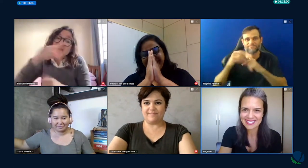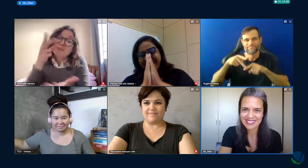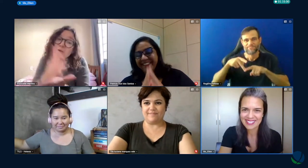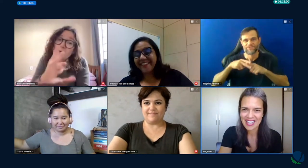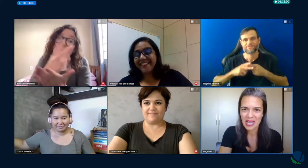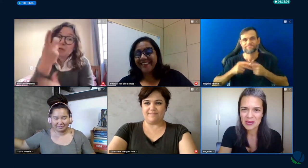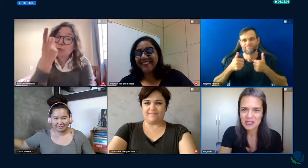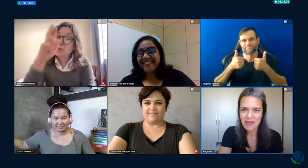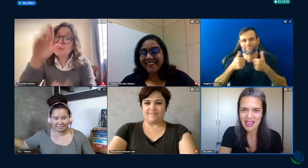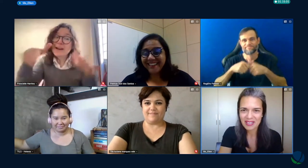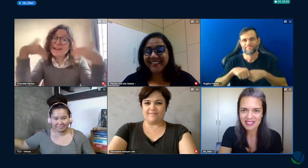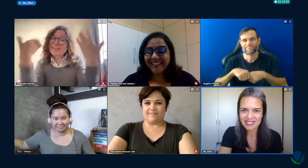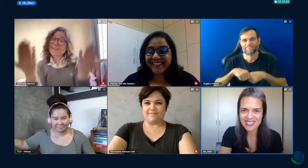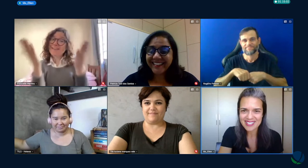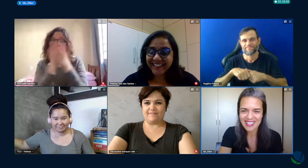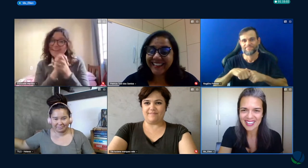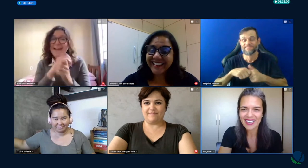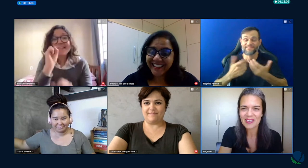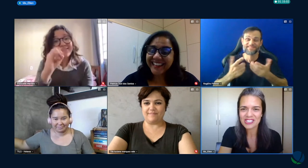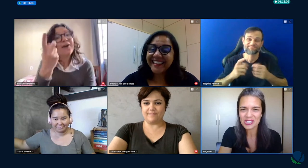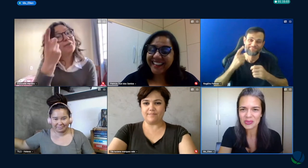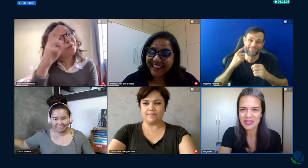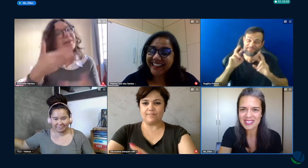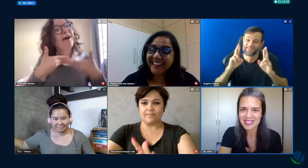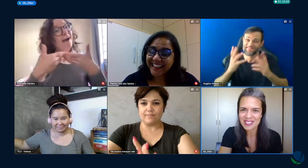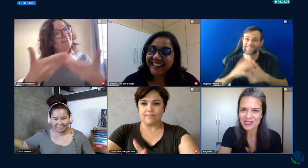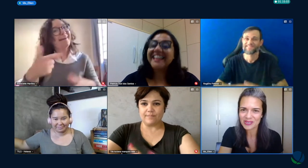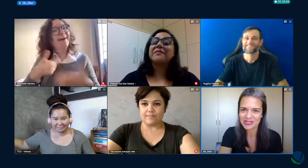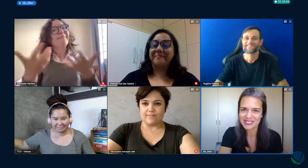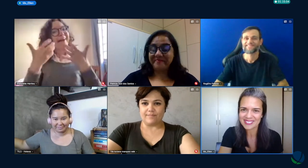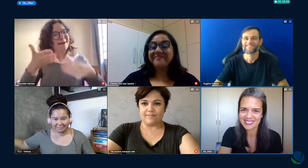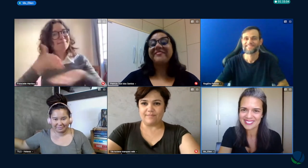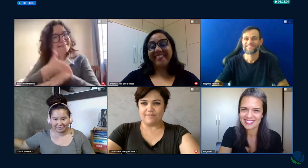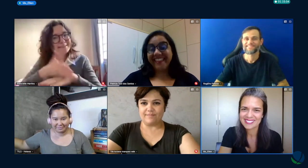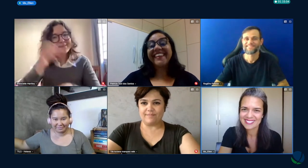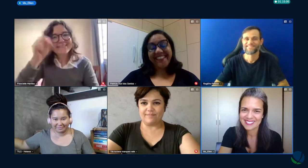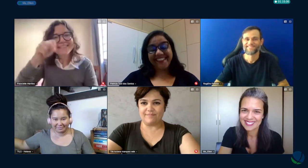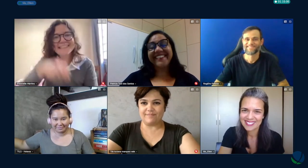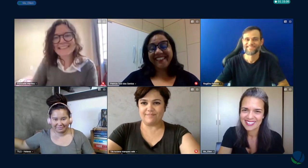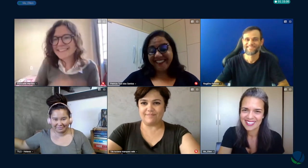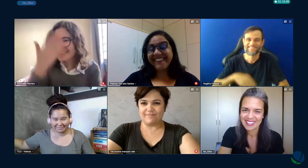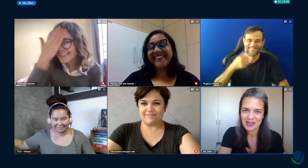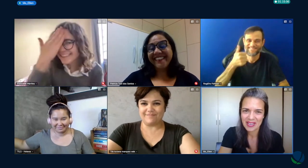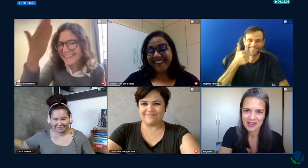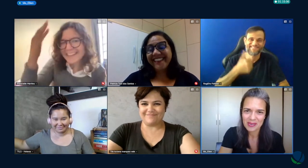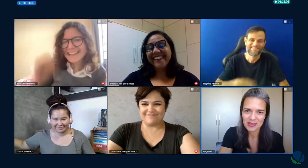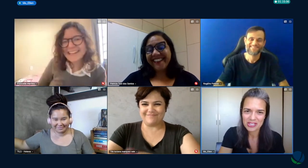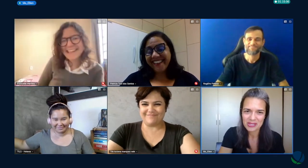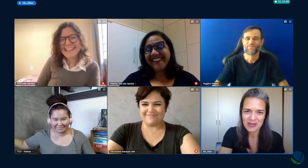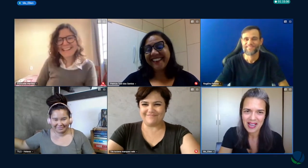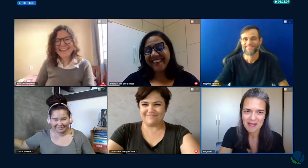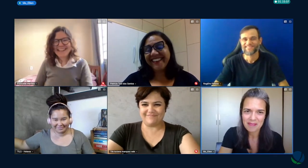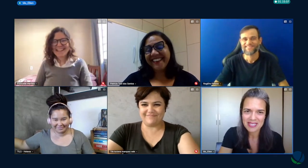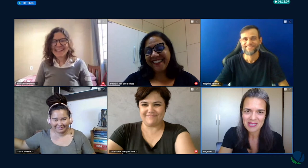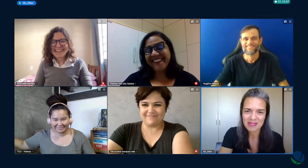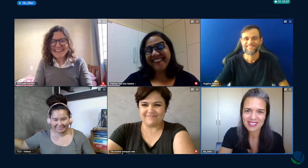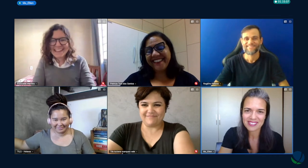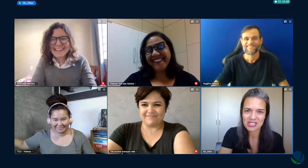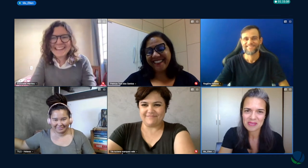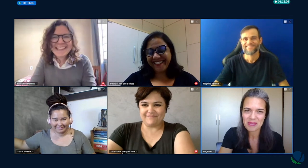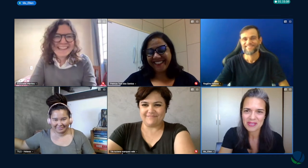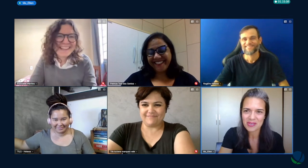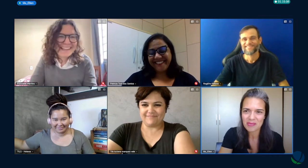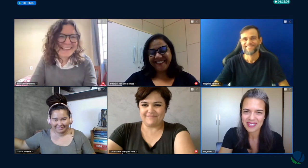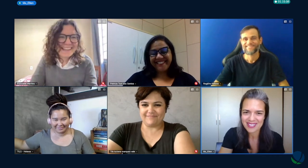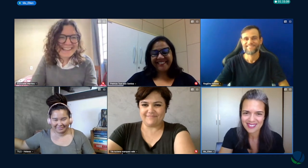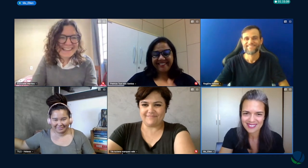Parabéns. Eu espero que você continue seus estudos. Eu quero continuar participando